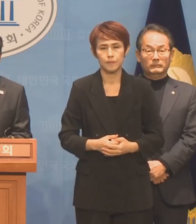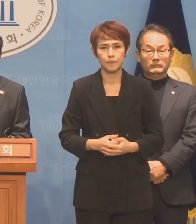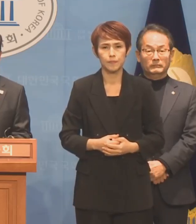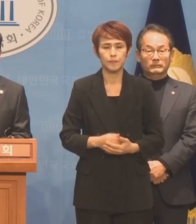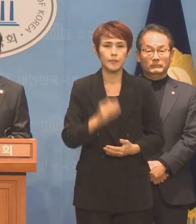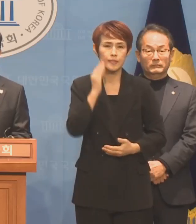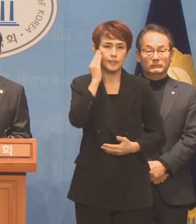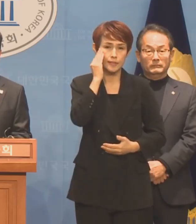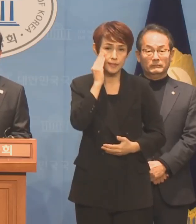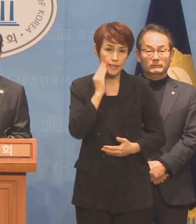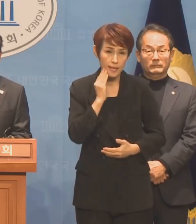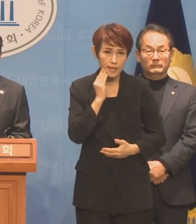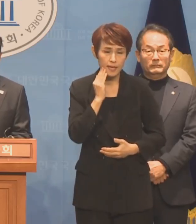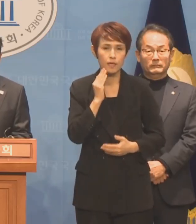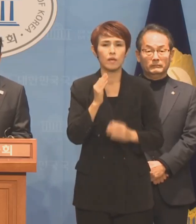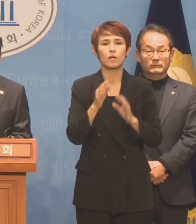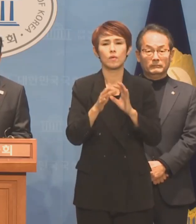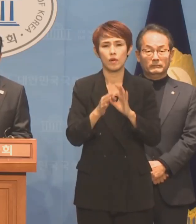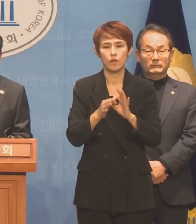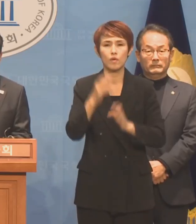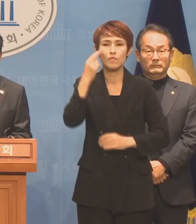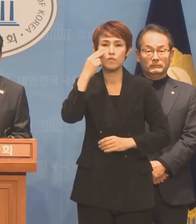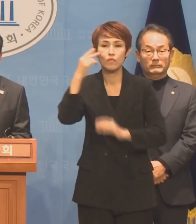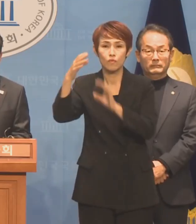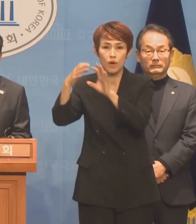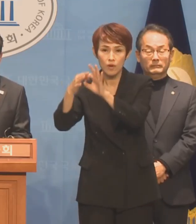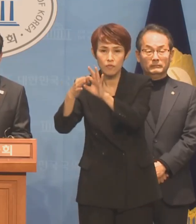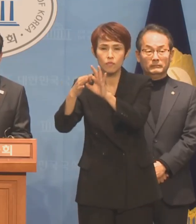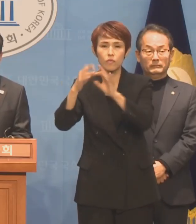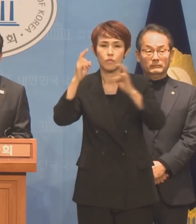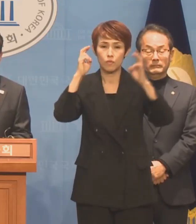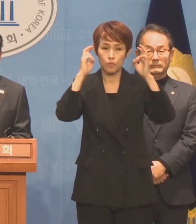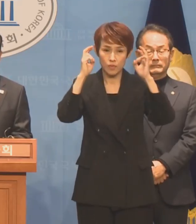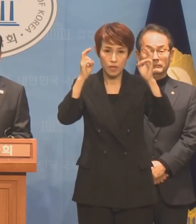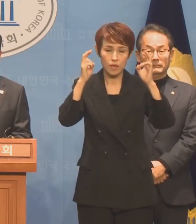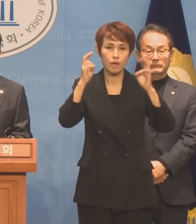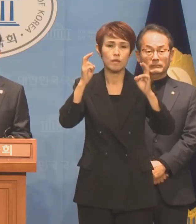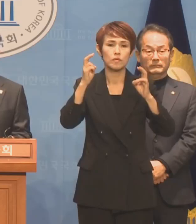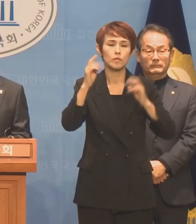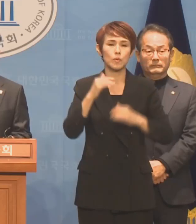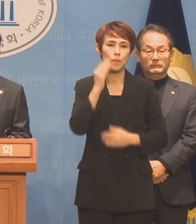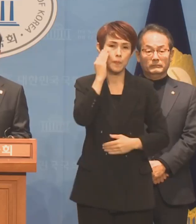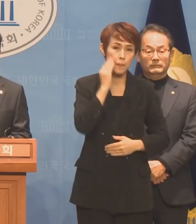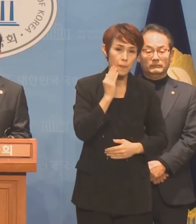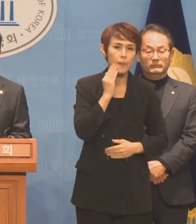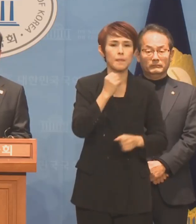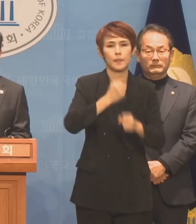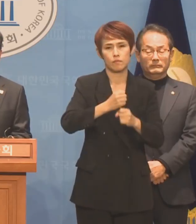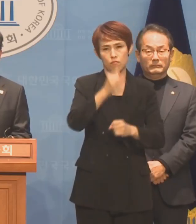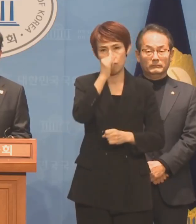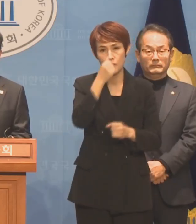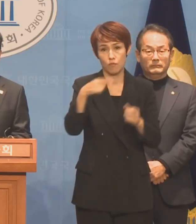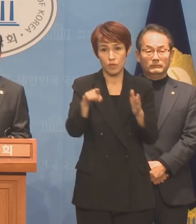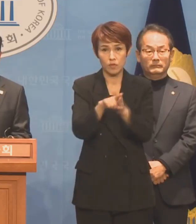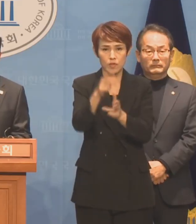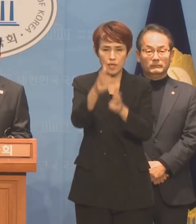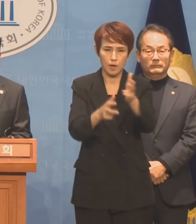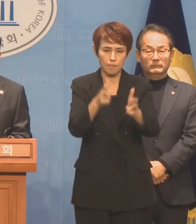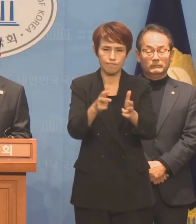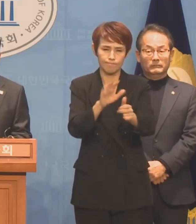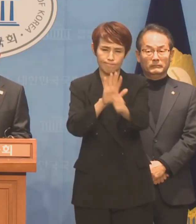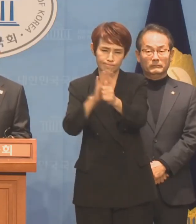개선, 그리고 대미 기업 투자, 그리고 조선 등 대미 산업 협력을